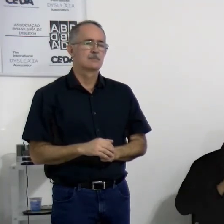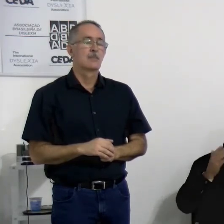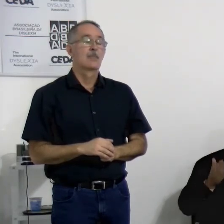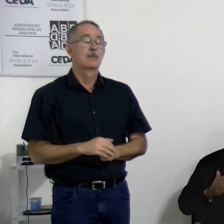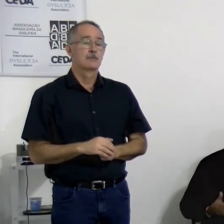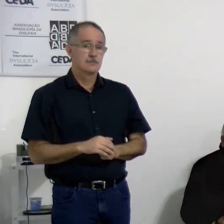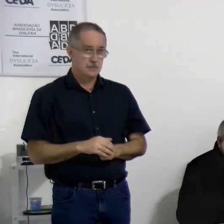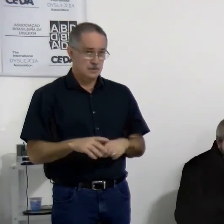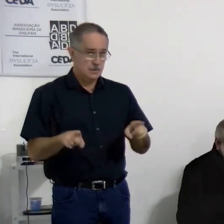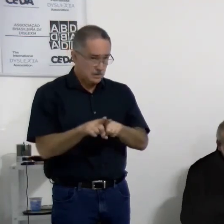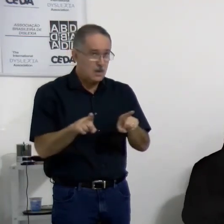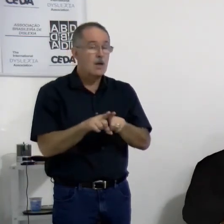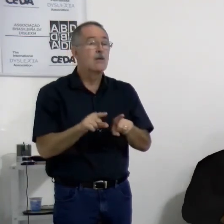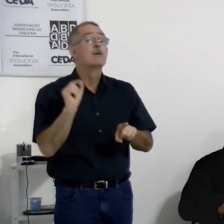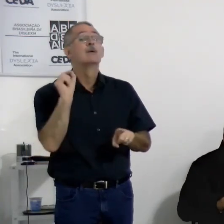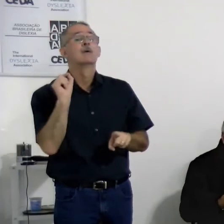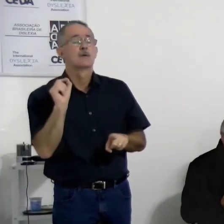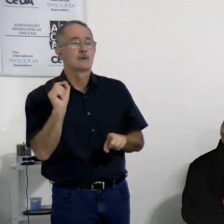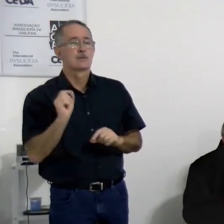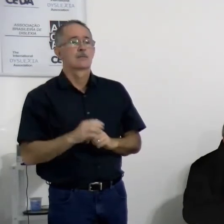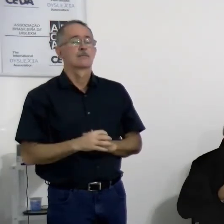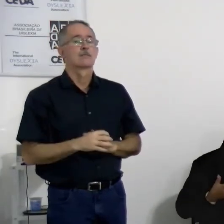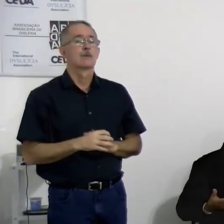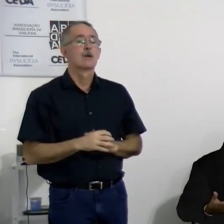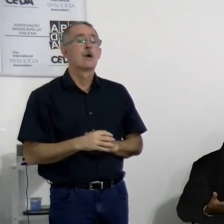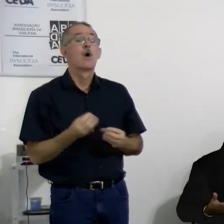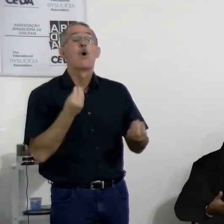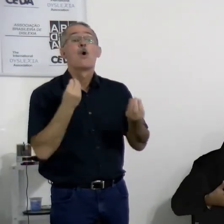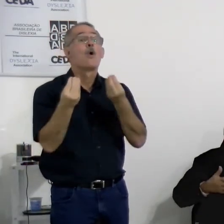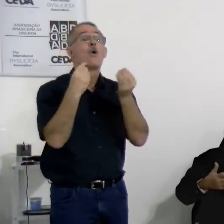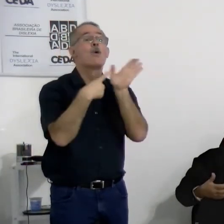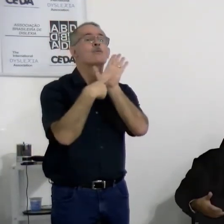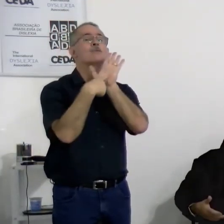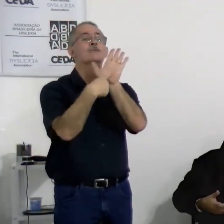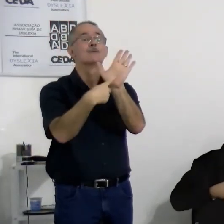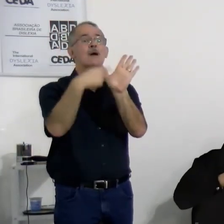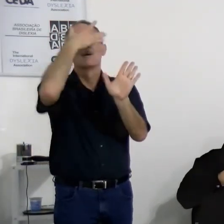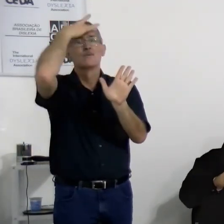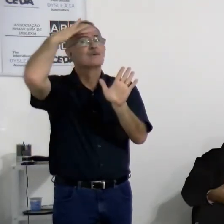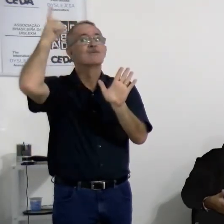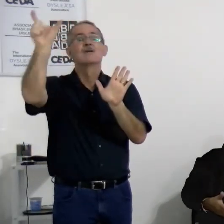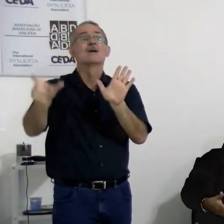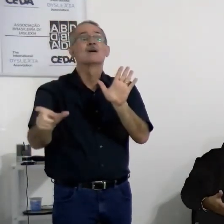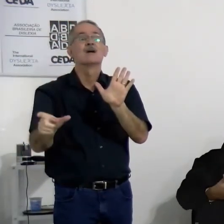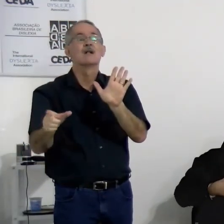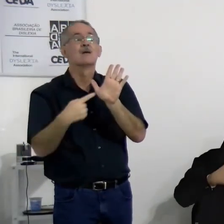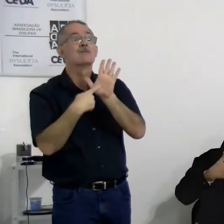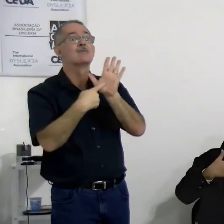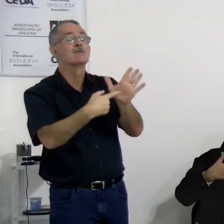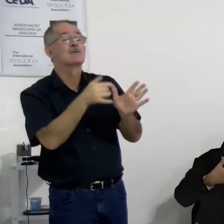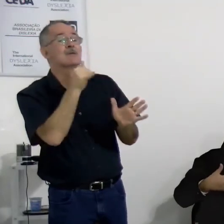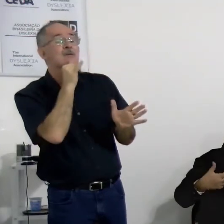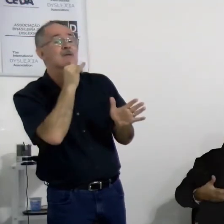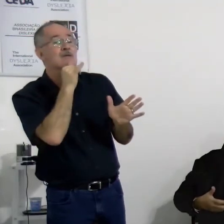Uhum. E a variável foi qual é o modo de apresentação da pessoa que está dando o modelo,